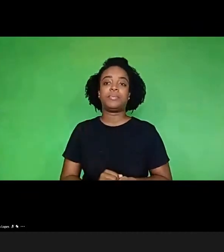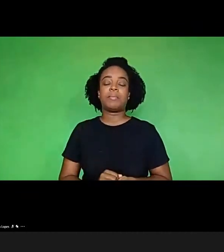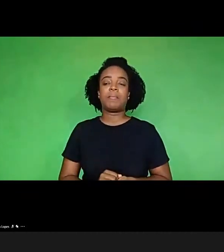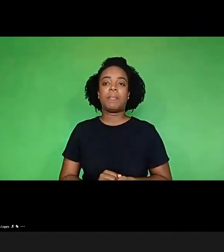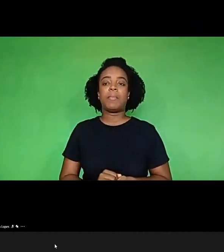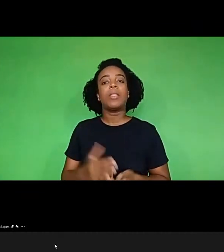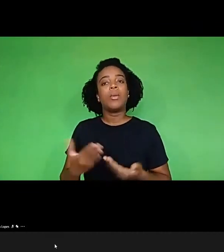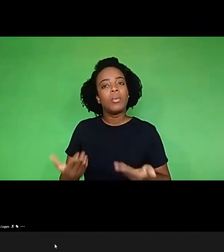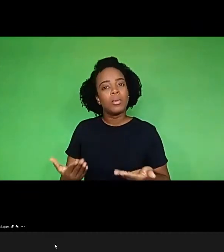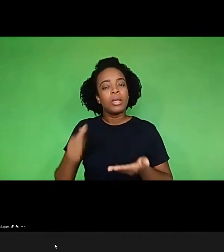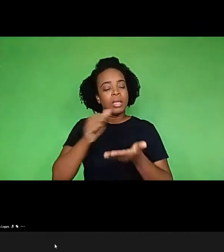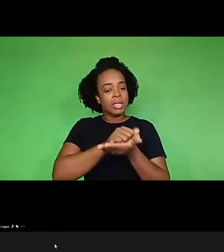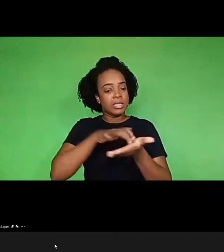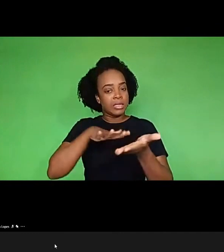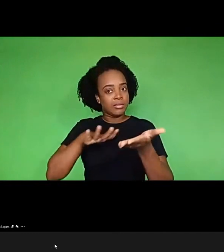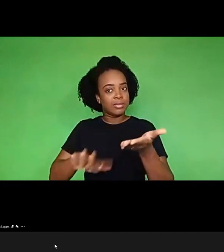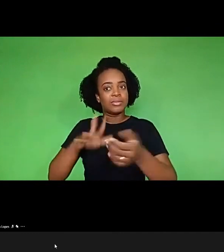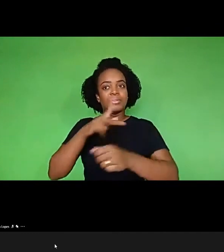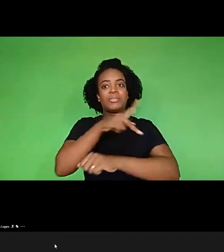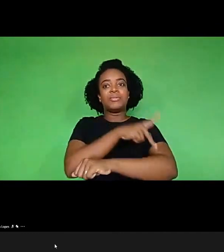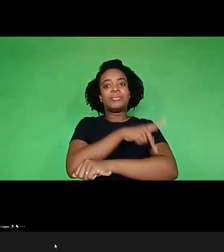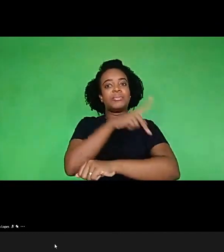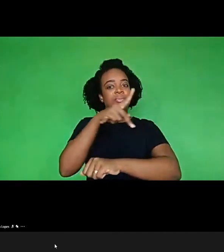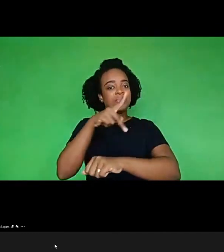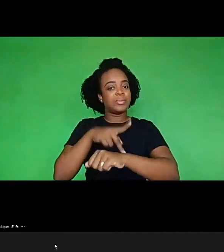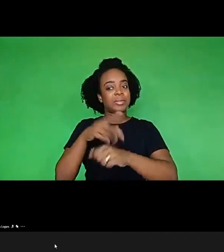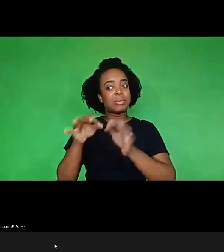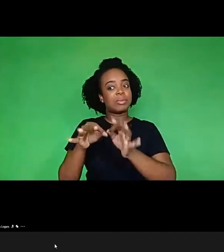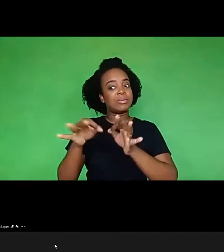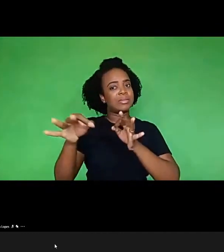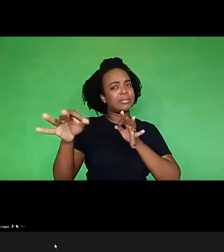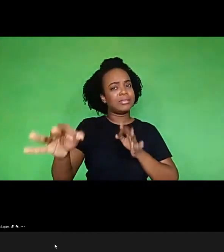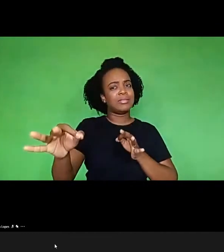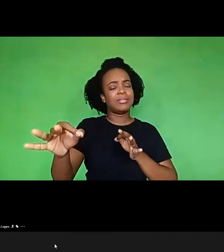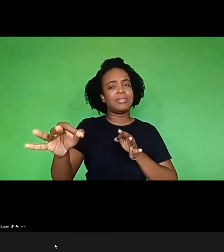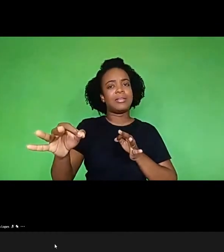atividade pedagógica não presencial,